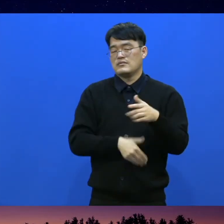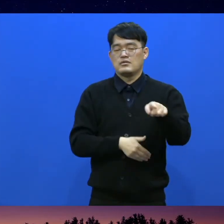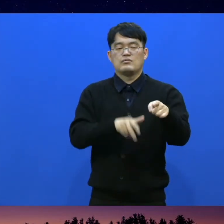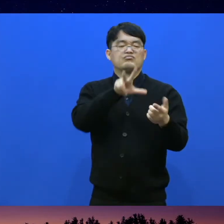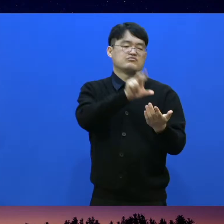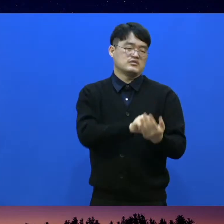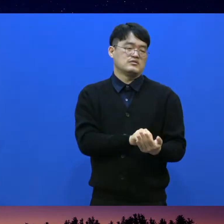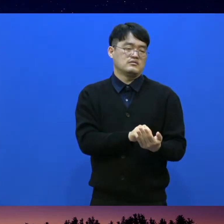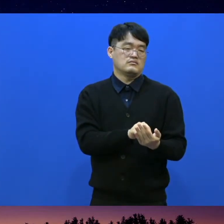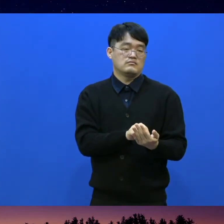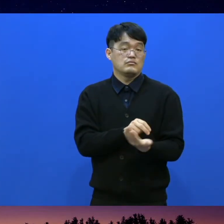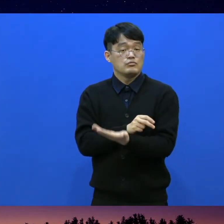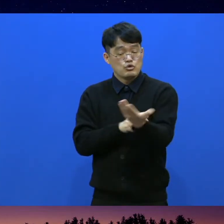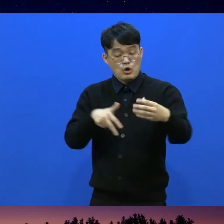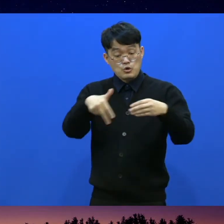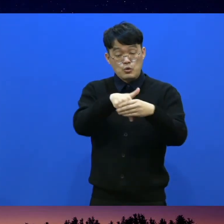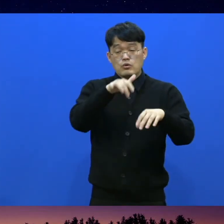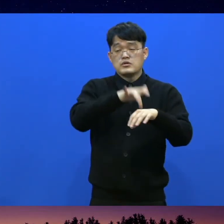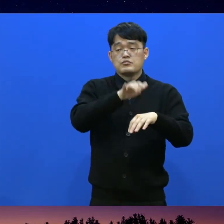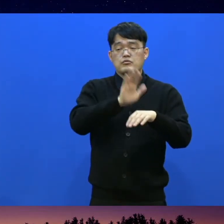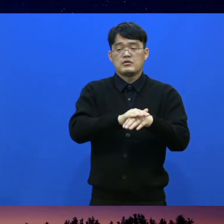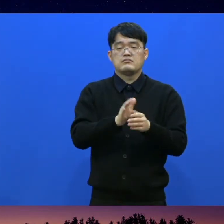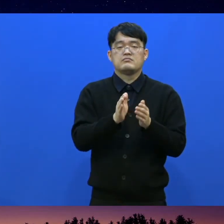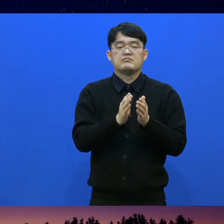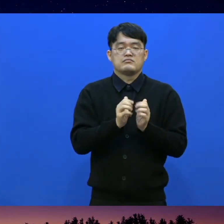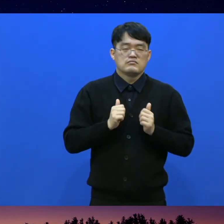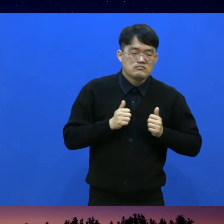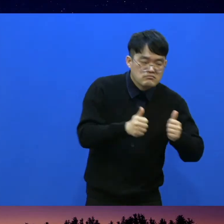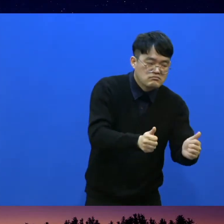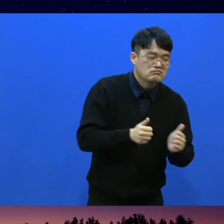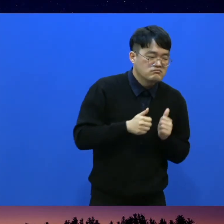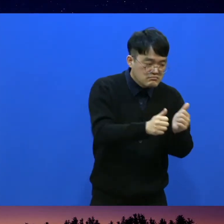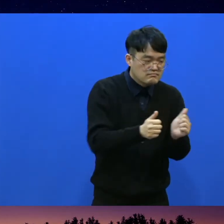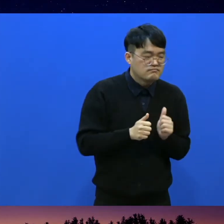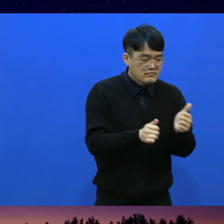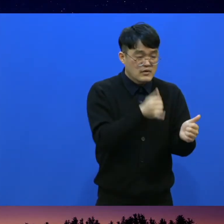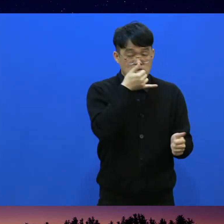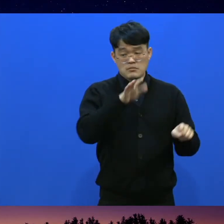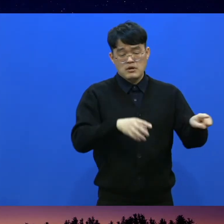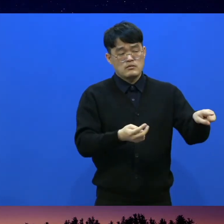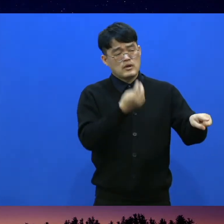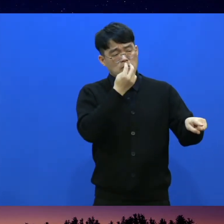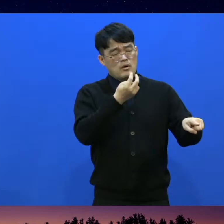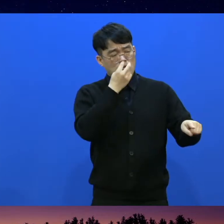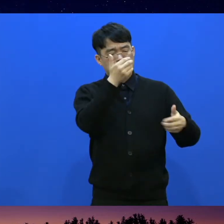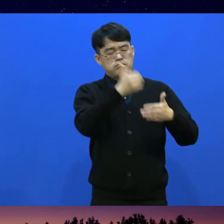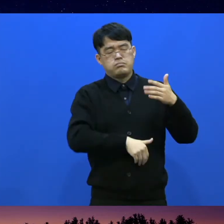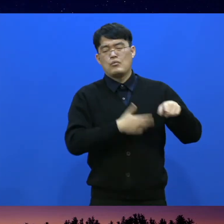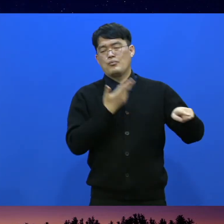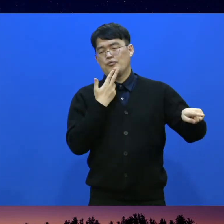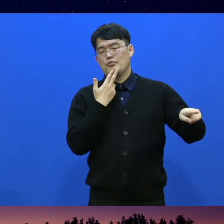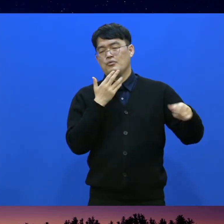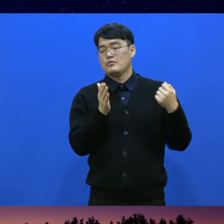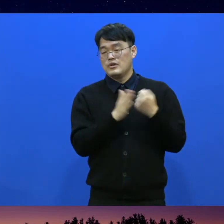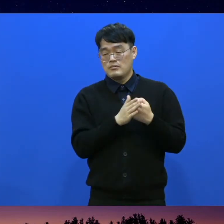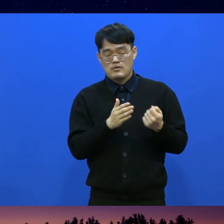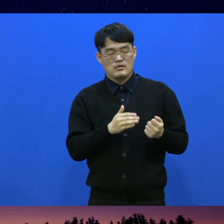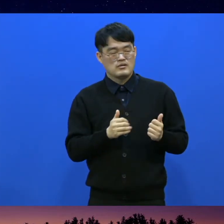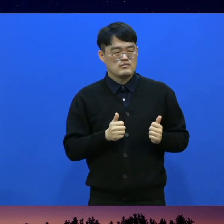사람이 있습니다. 그런데 생명력이 없기 때문에 기쁨이 없는 것이죠. 하기는 하도 맥이 없어요. 맥이 없어.